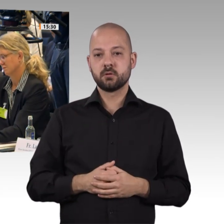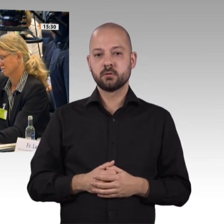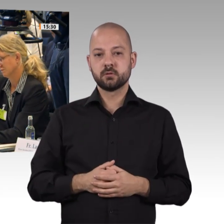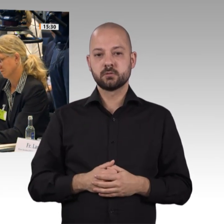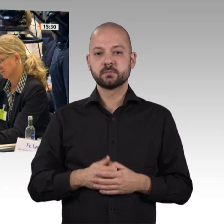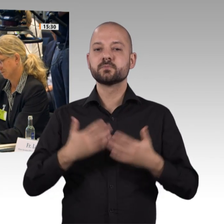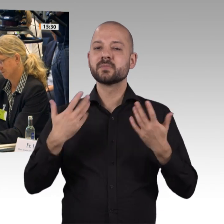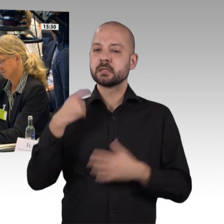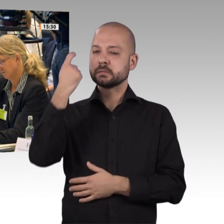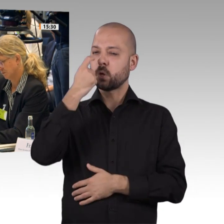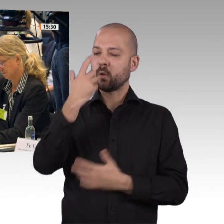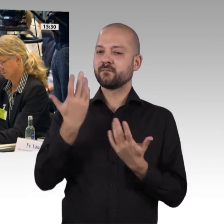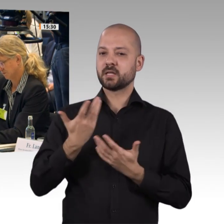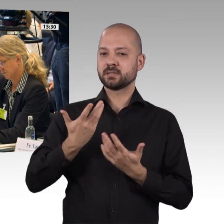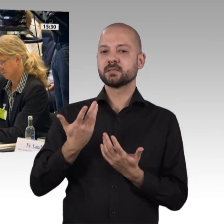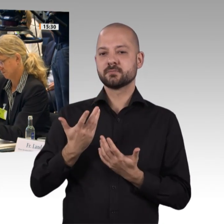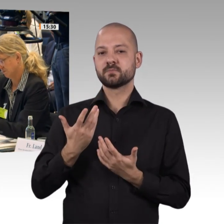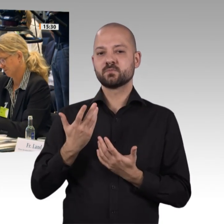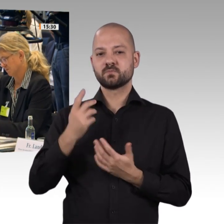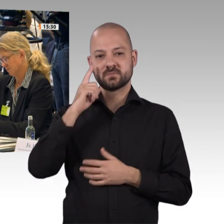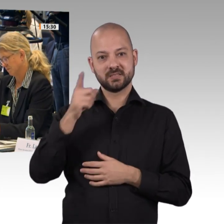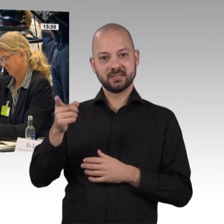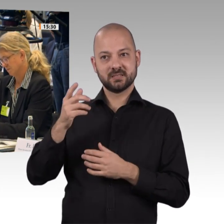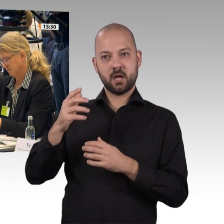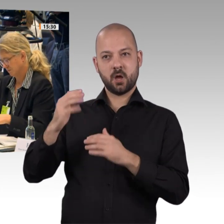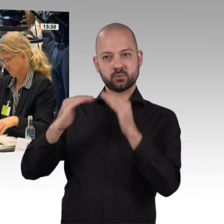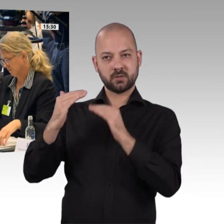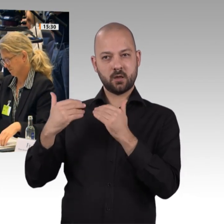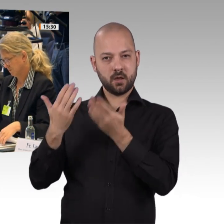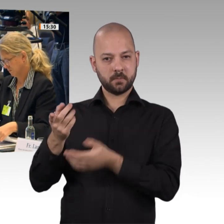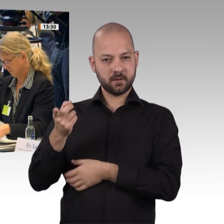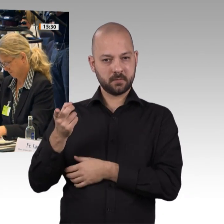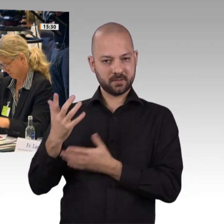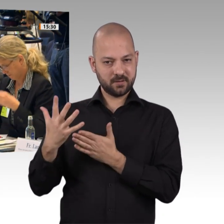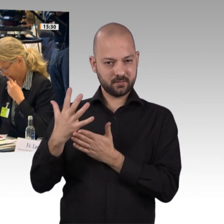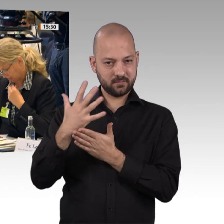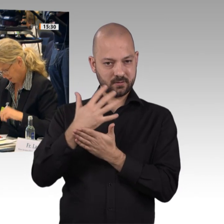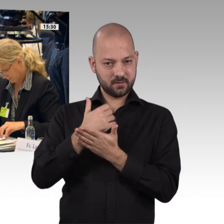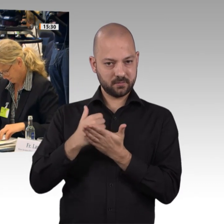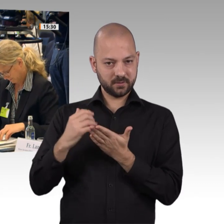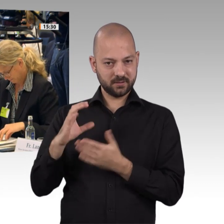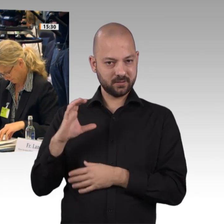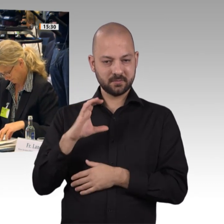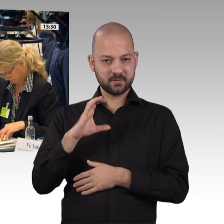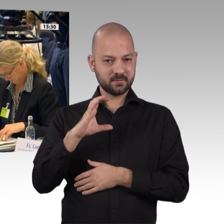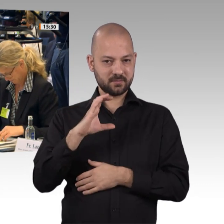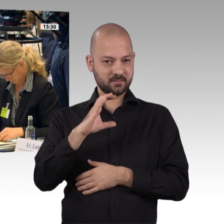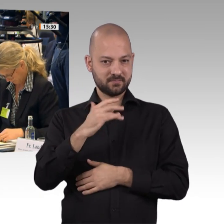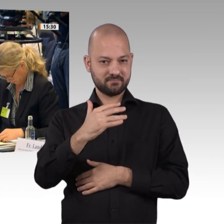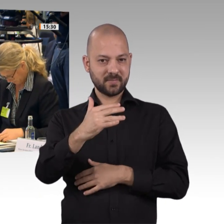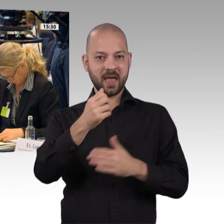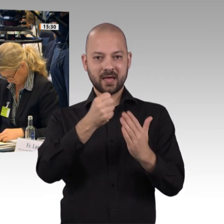auch da weise ich an der Stelle gerne noch einmal darauf hin, weil sie so positiv ist. Im Gegensatz zu anderen Fördermöglichkeiten